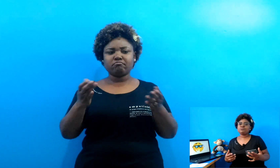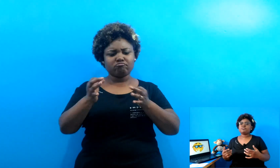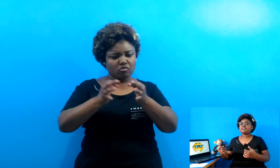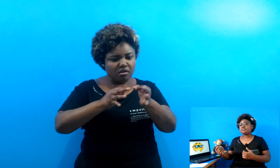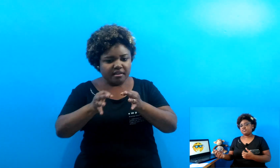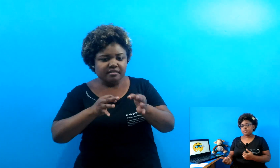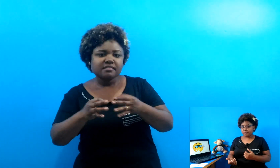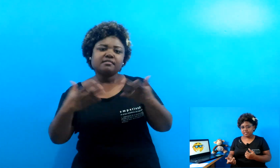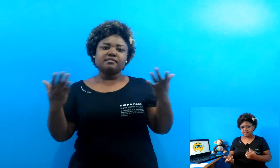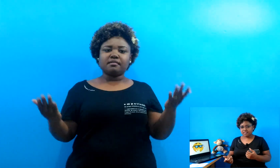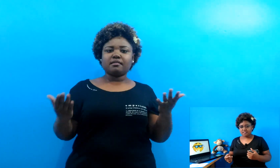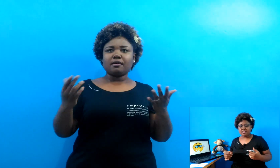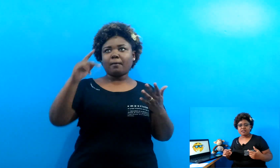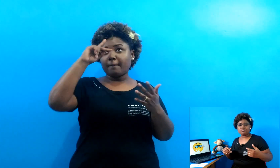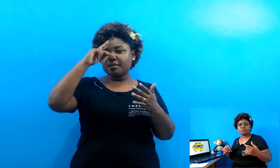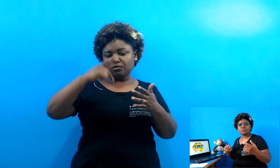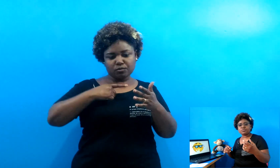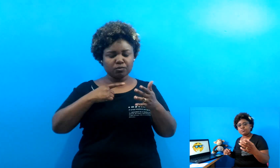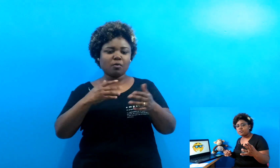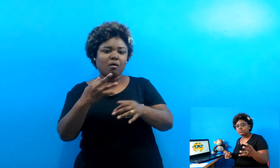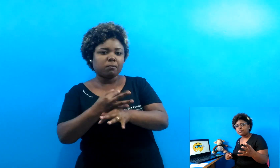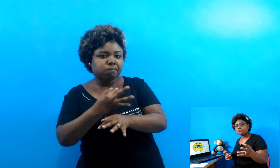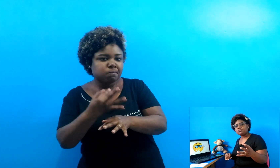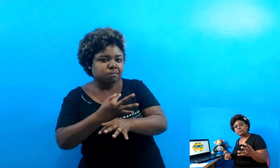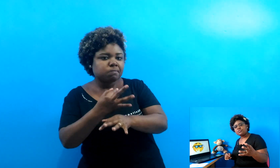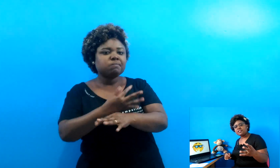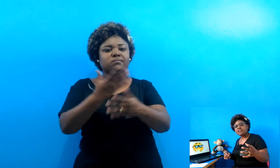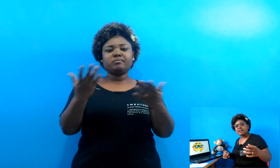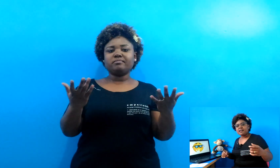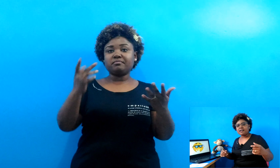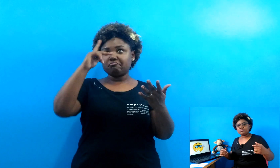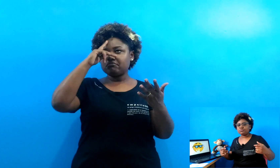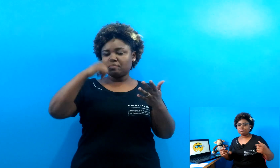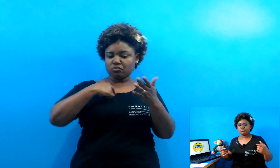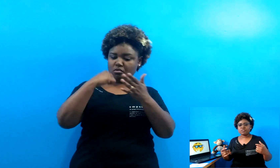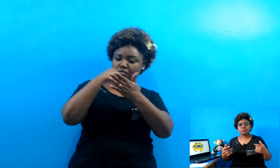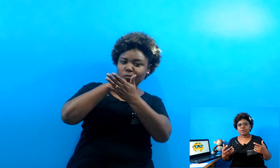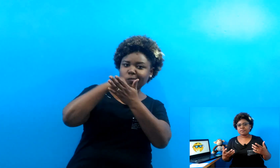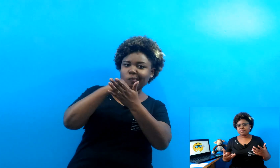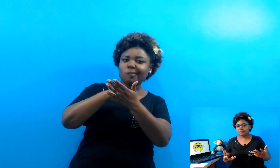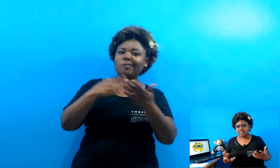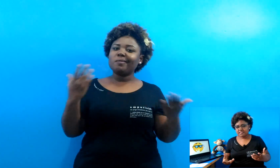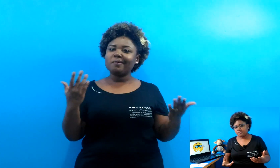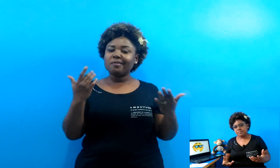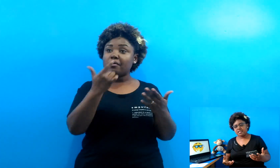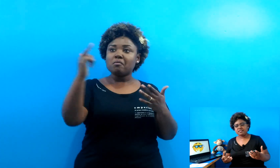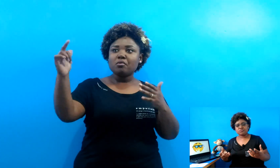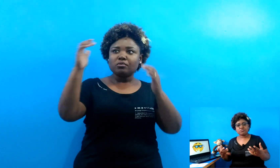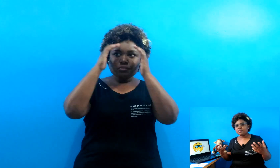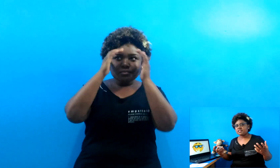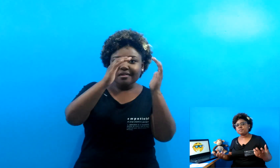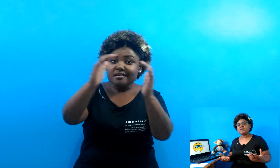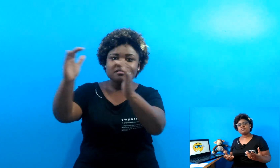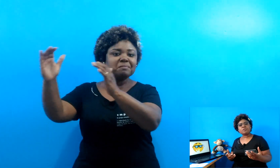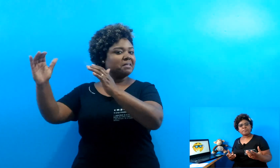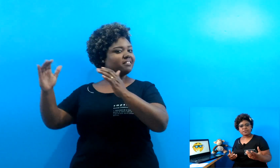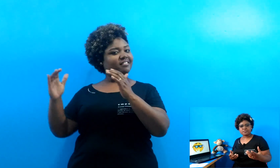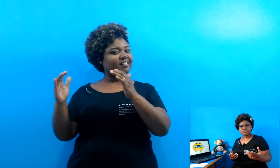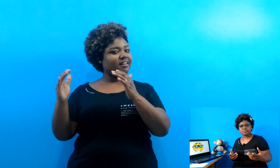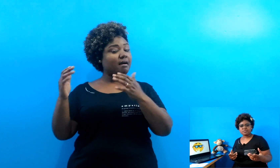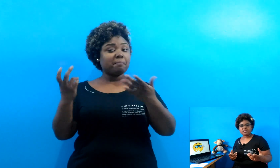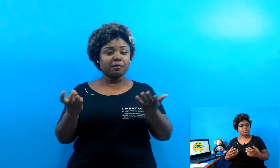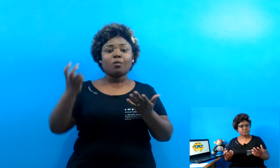a cultura da disciplina, a cultura do autocontrole, a cultura do autoconhecimento, do respeito